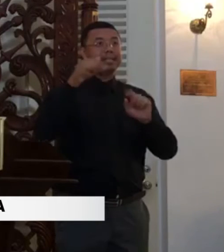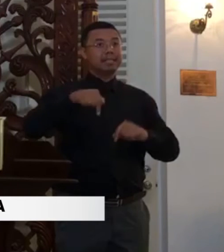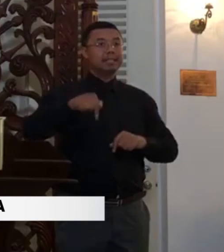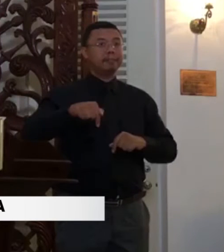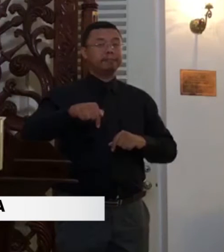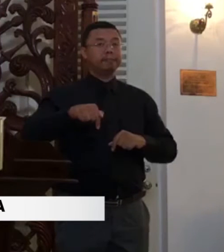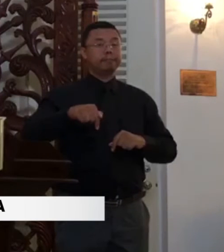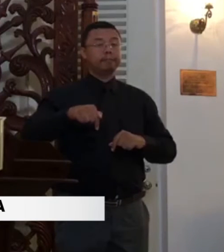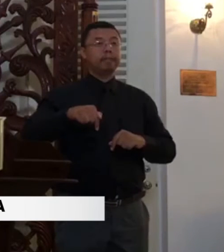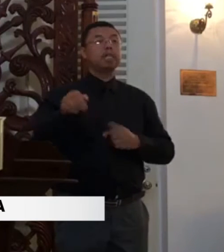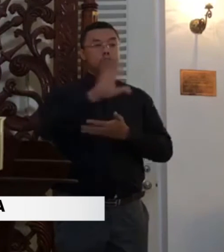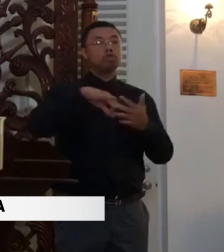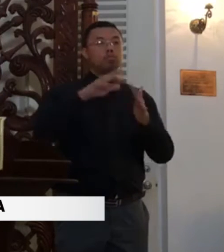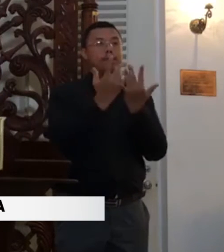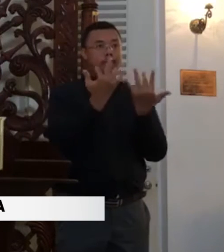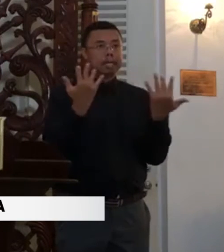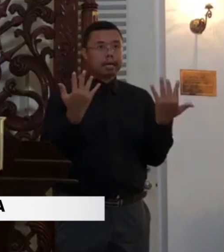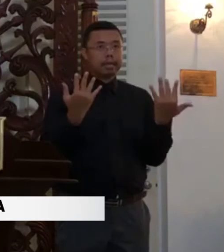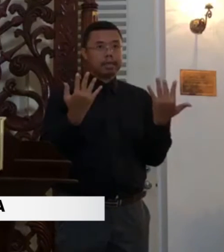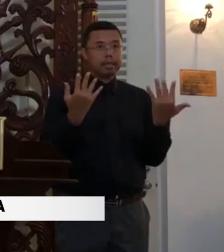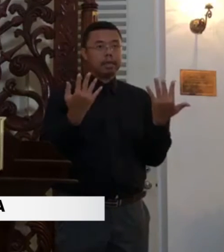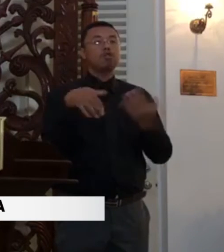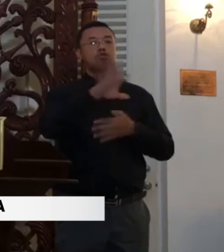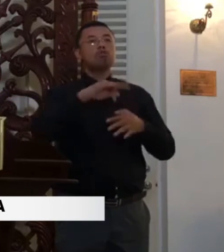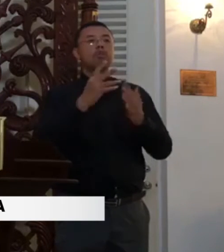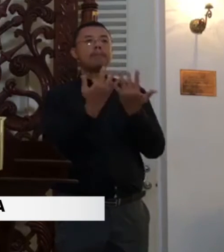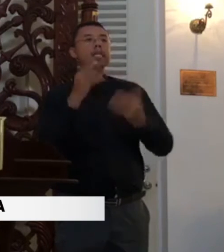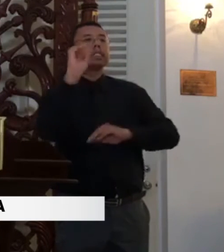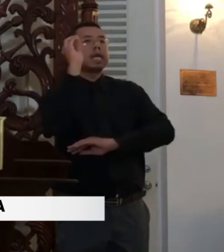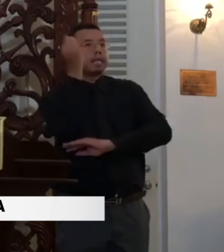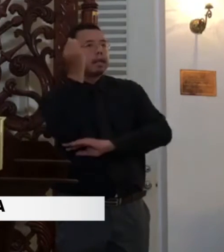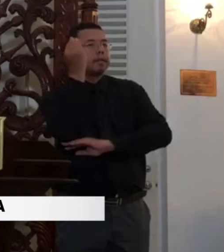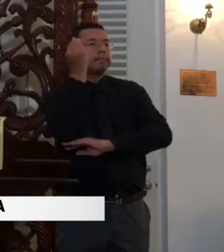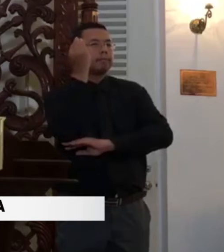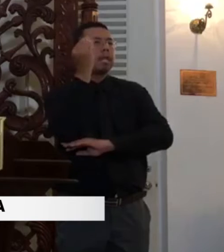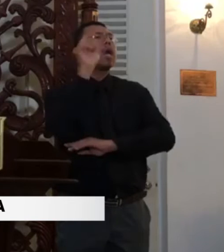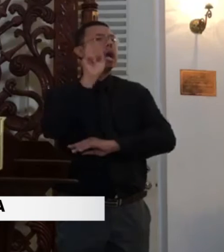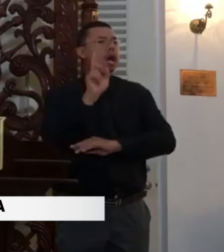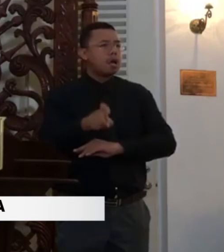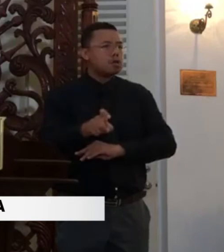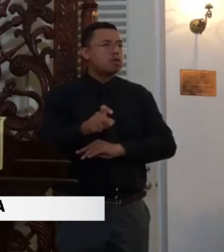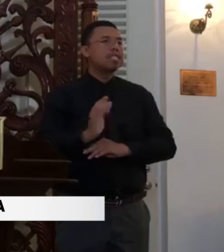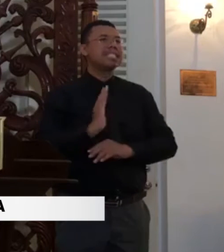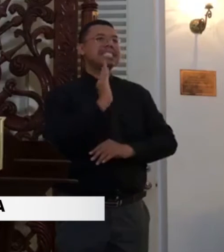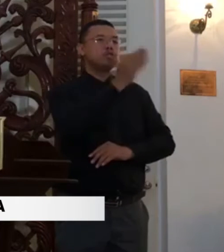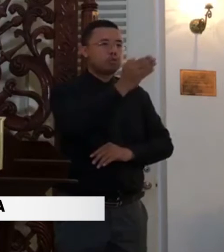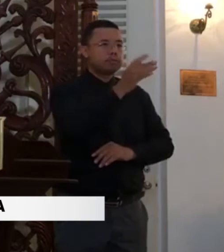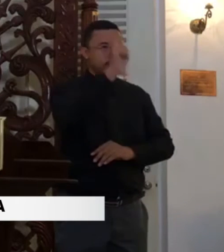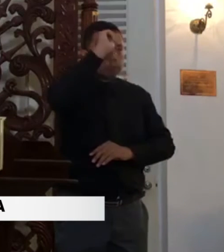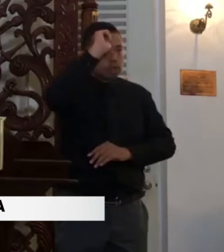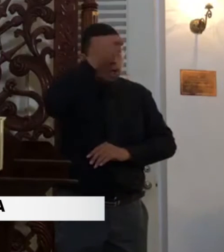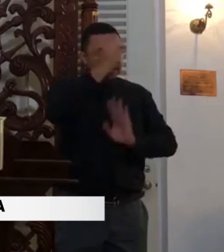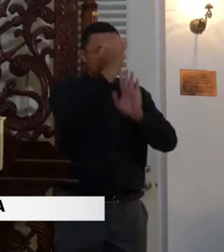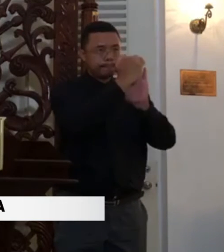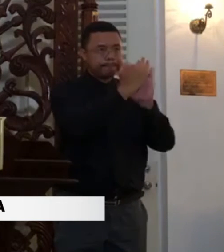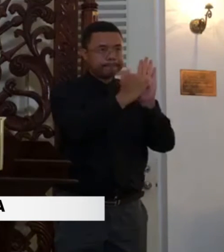ini, seluruh masyarakat, seluruh penduduk di Jakarta berkewajiban untuk mematuhi seluruh ketentuan